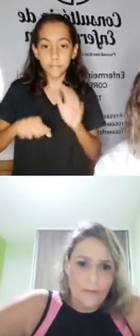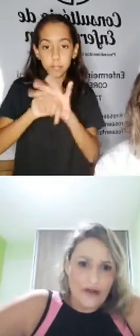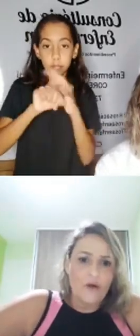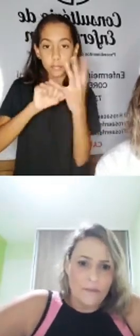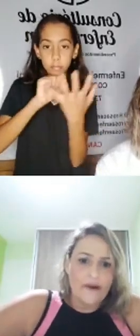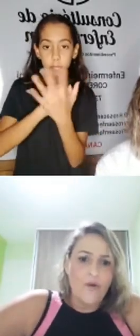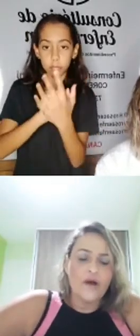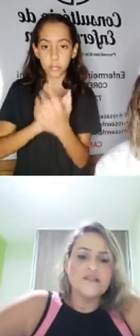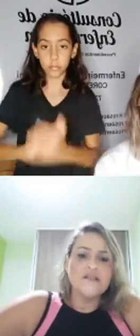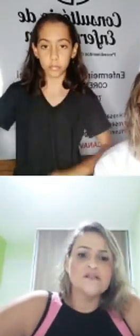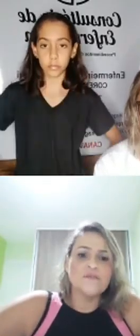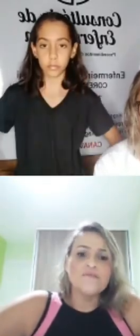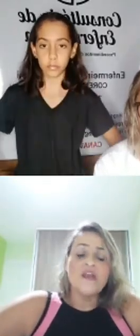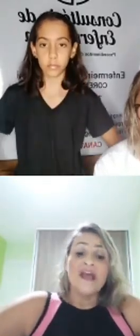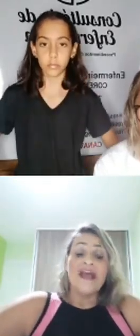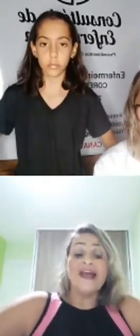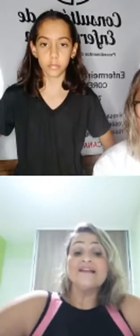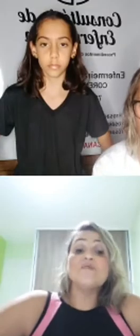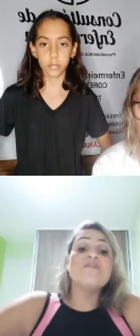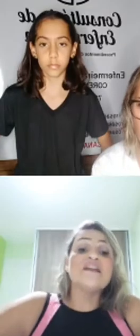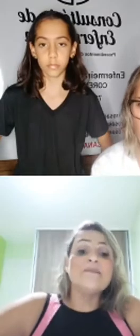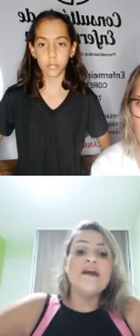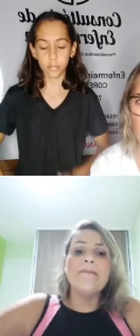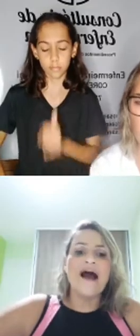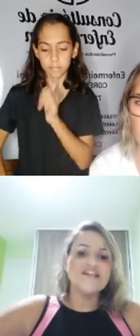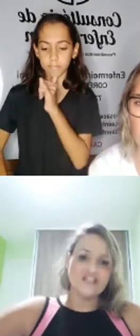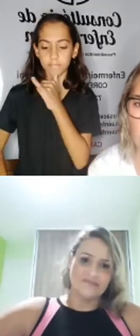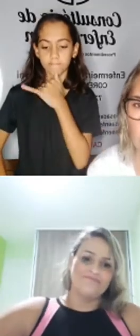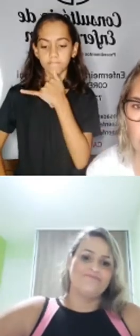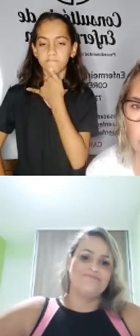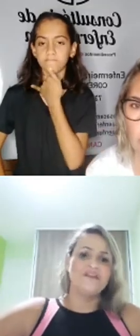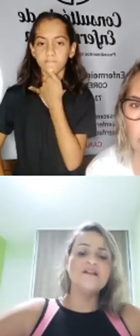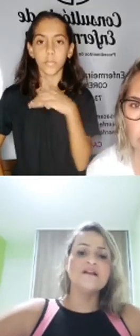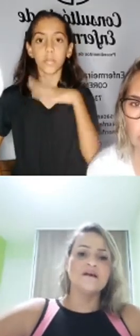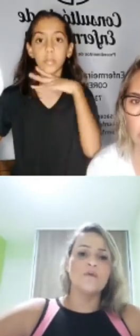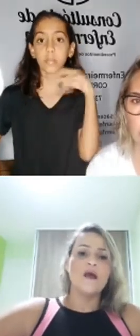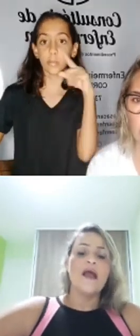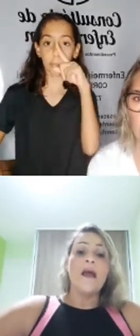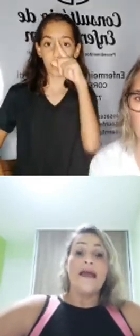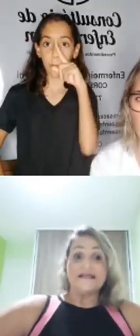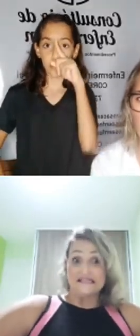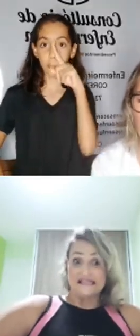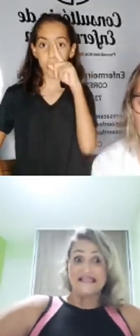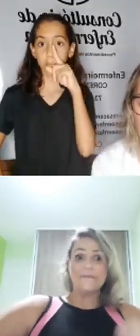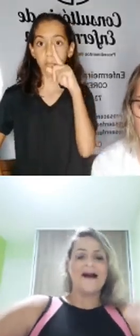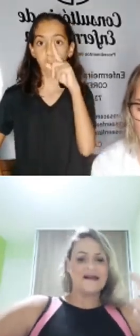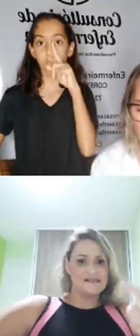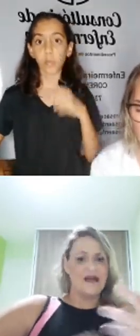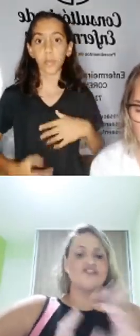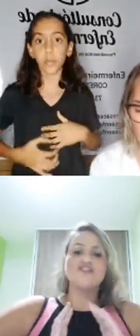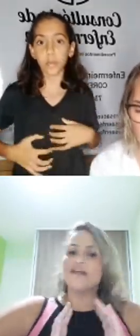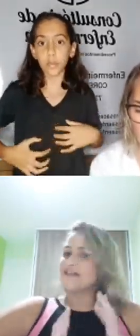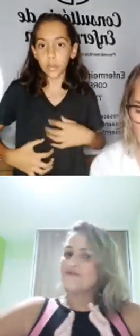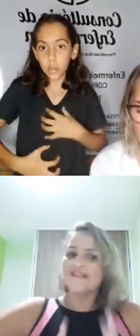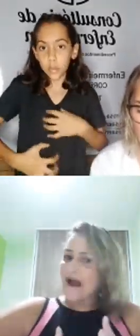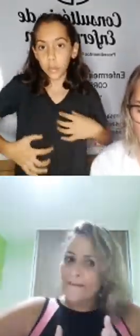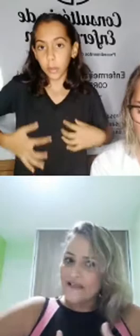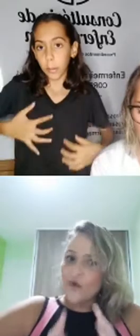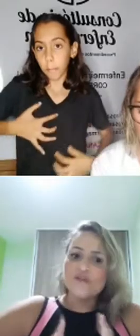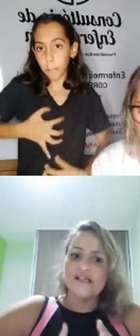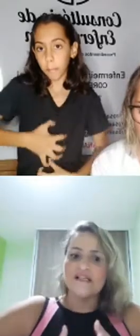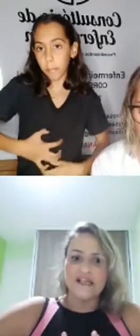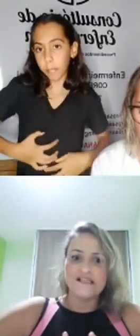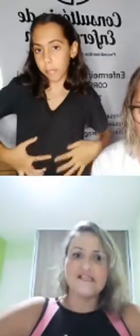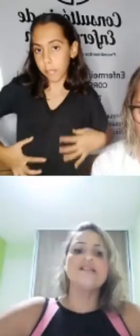catastrófico para o organismo, ele tem uma viremia baixa. Então, se passa, a gente ainda não sabe